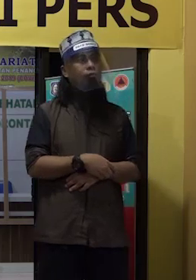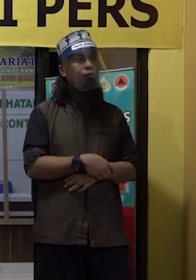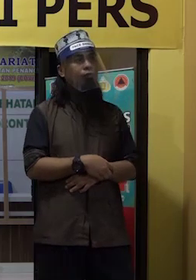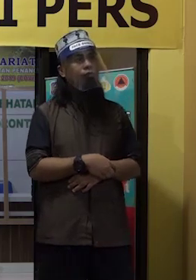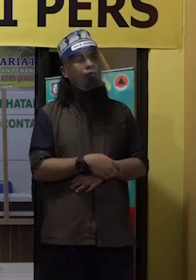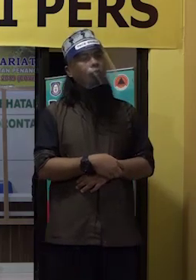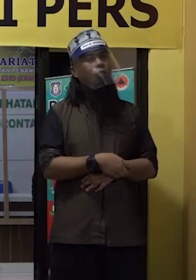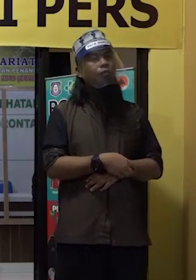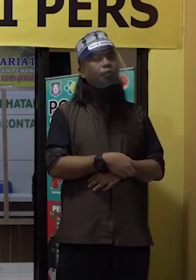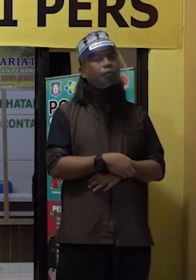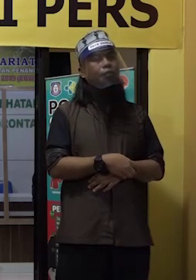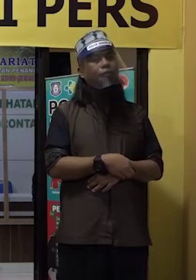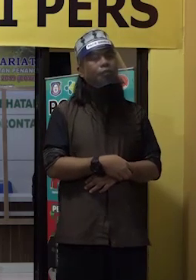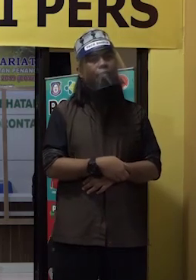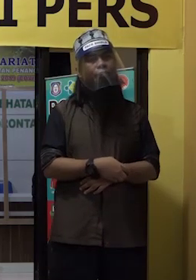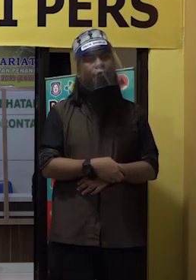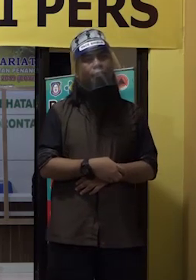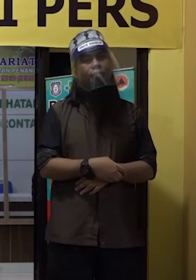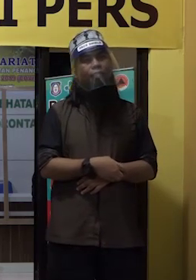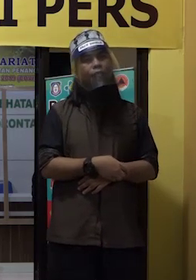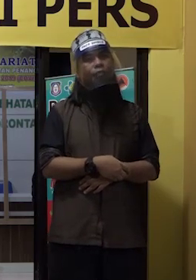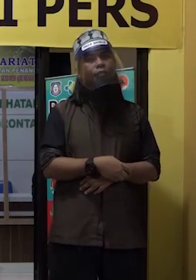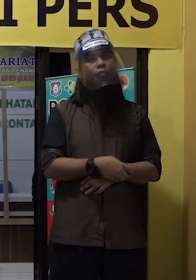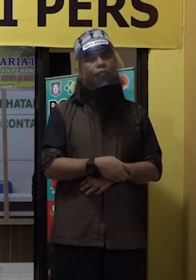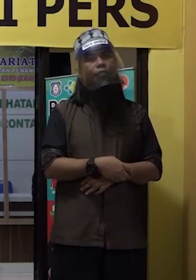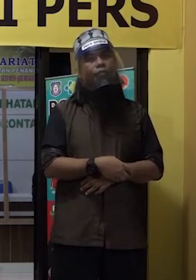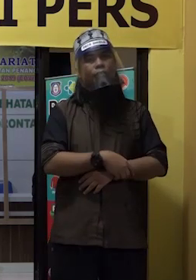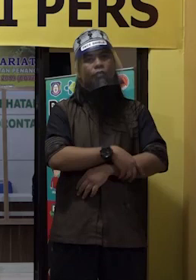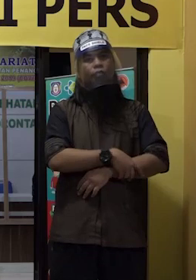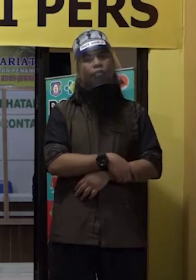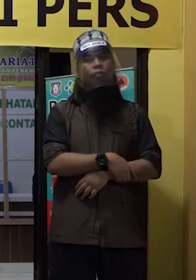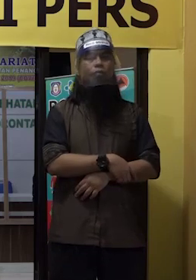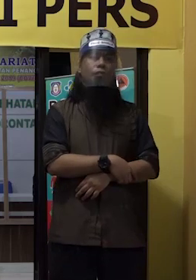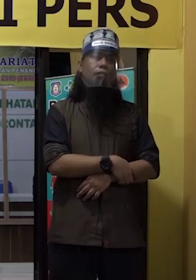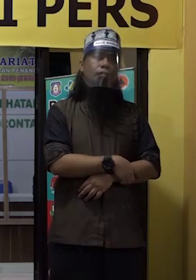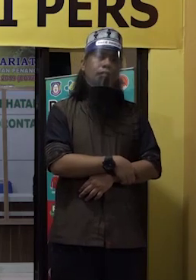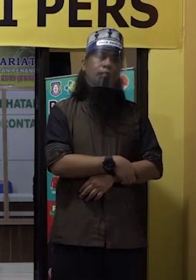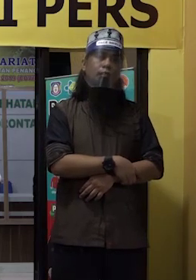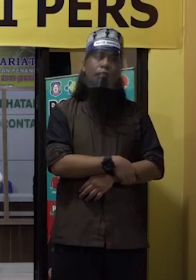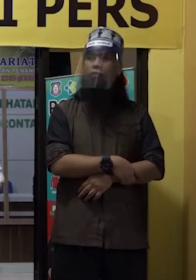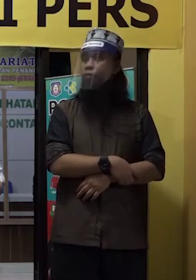Apa? Yang tadi yang karantina mandiri. Kalau ada keluarganya.